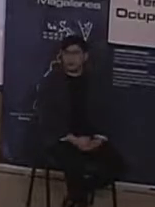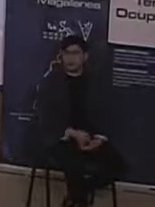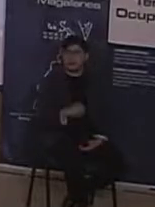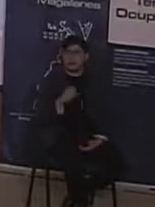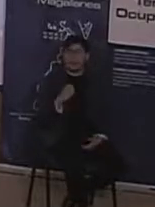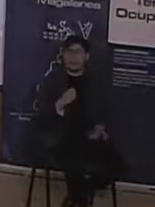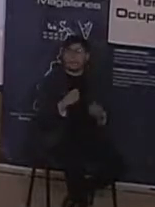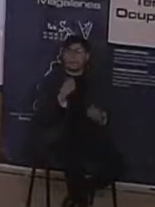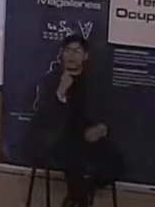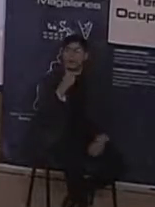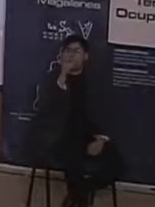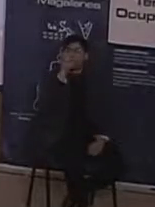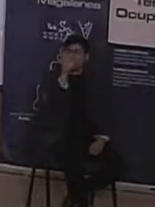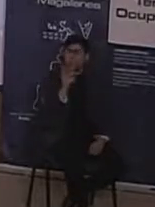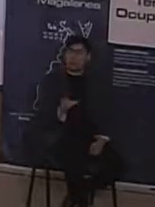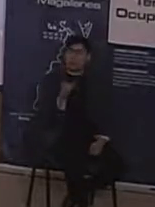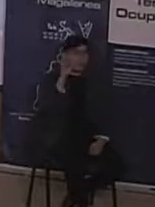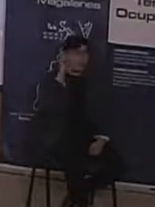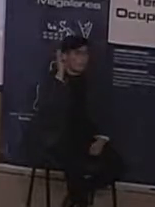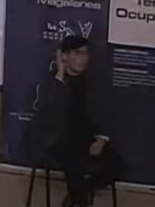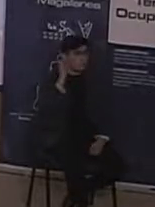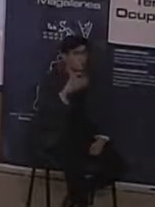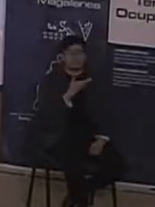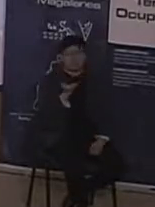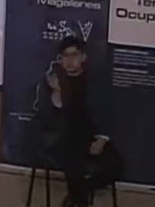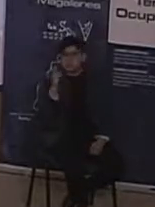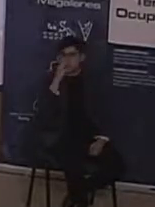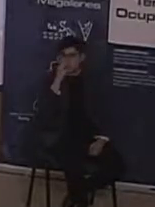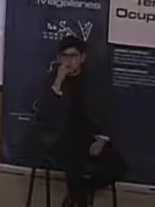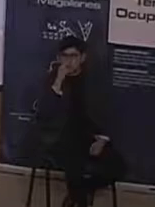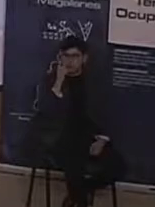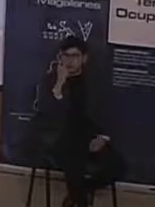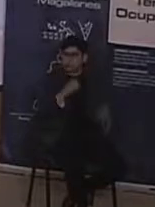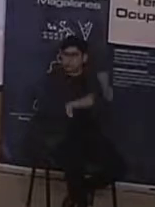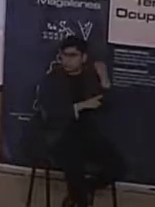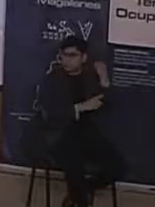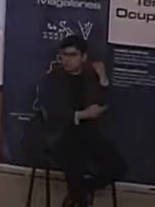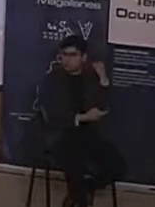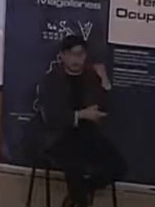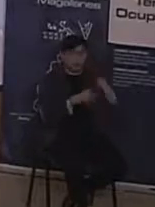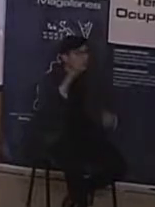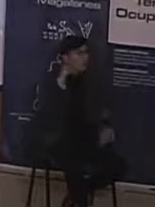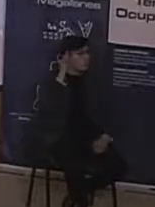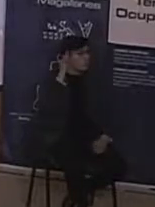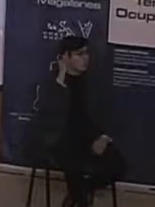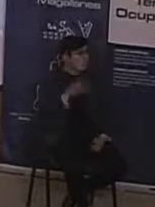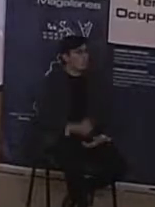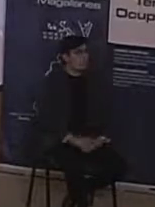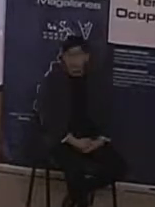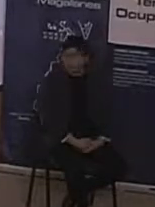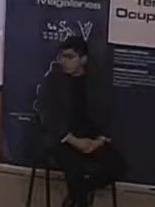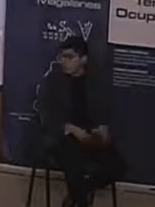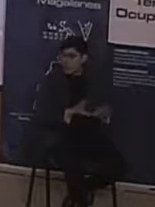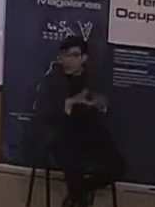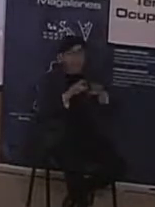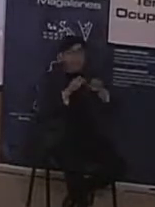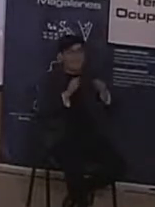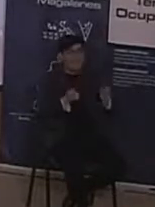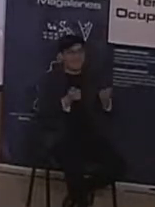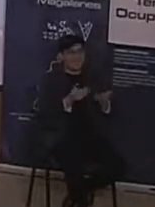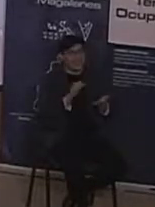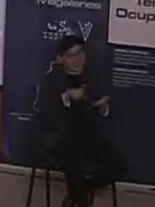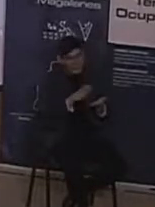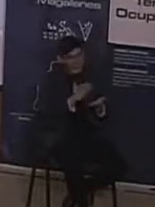han visto la han conocido y llegó una abogada estoy abriendo academy mi agenda porque